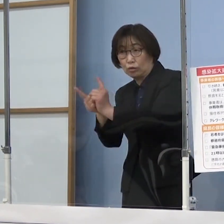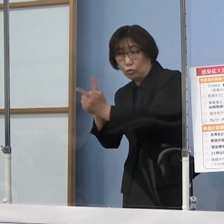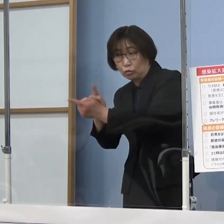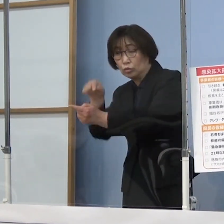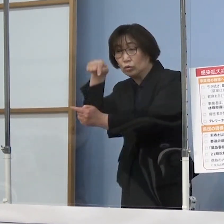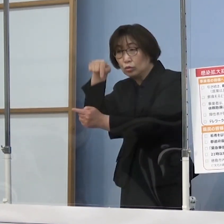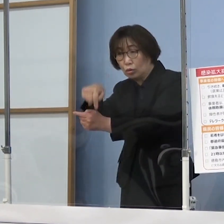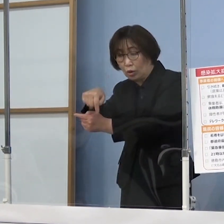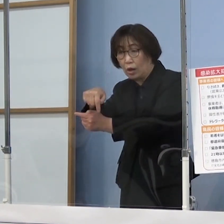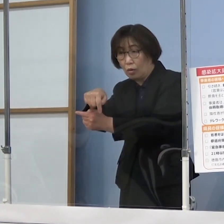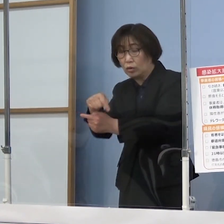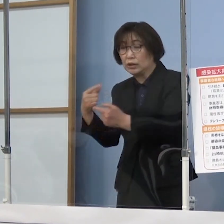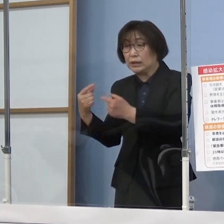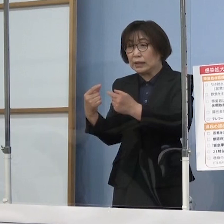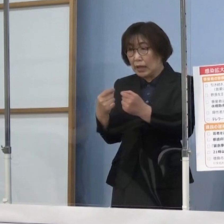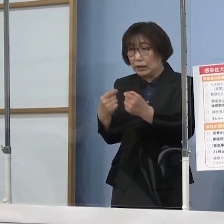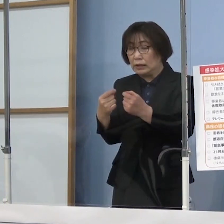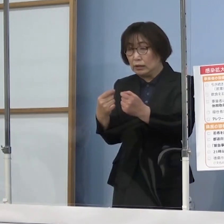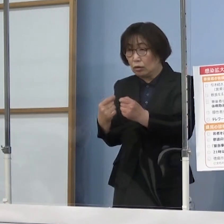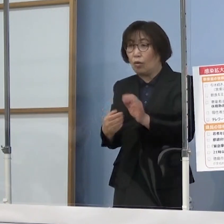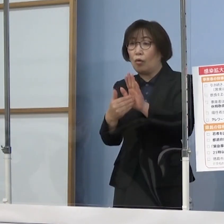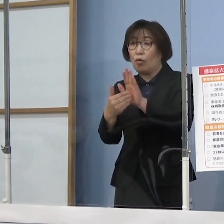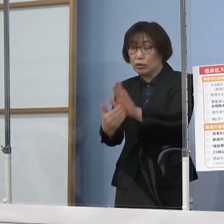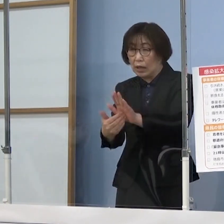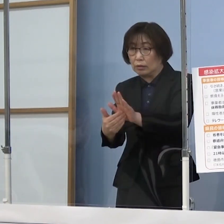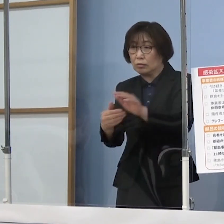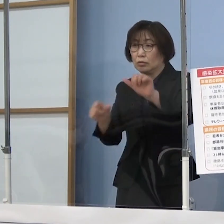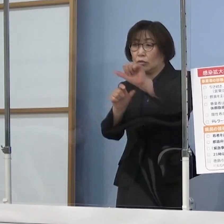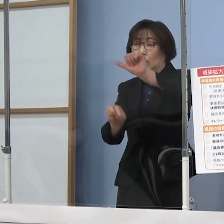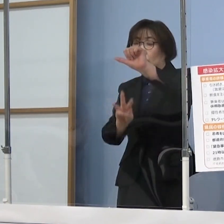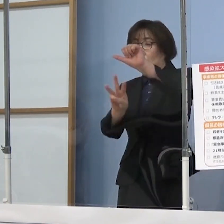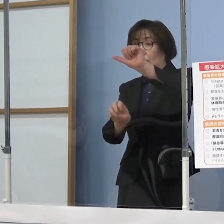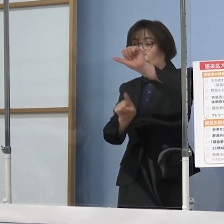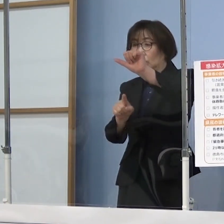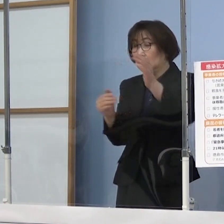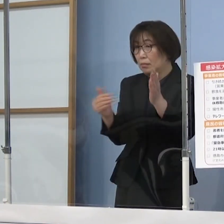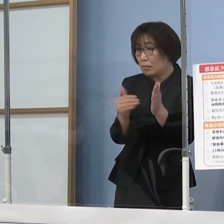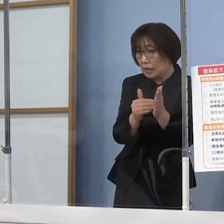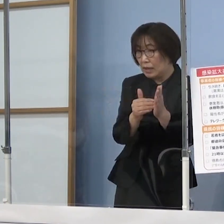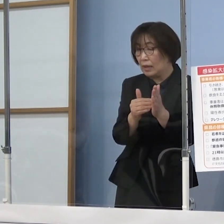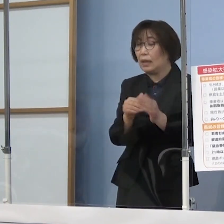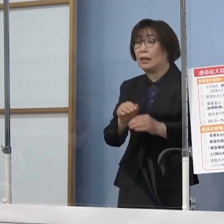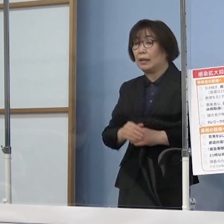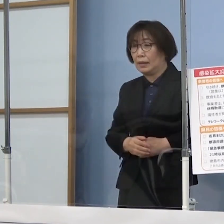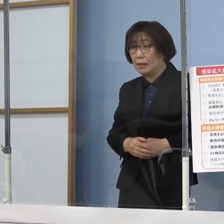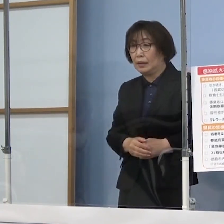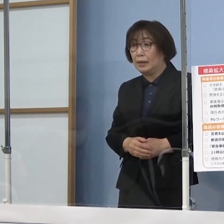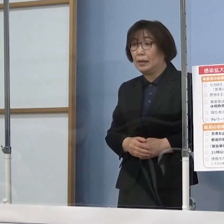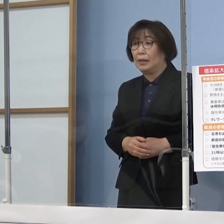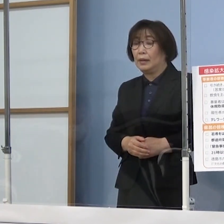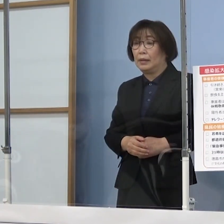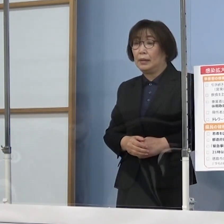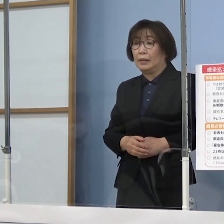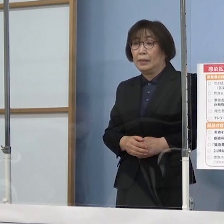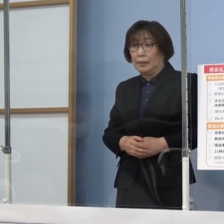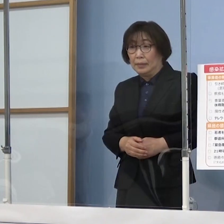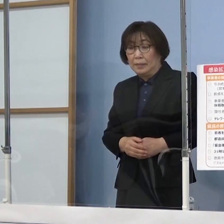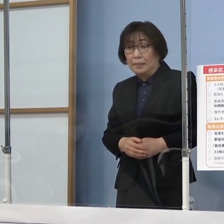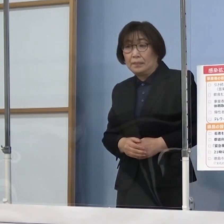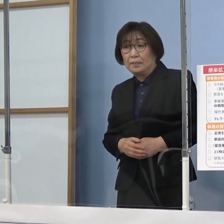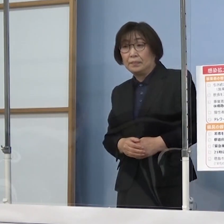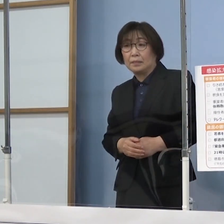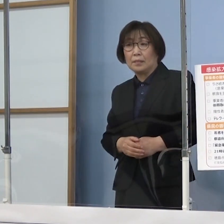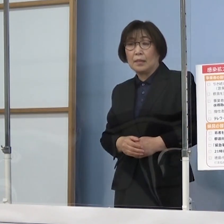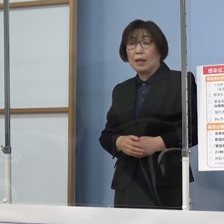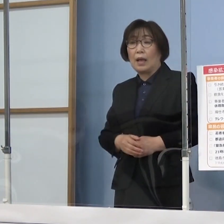りと抑えていく、5月の31日までとなりますので、テレワーク、すでに県庁では会議を始め